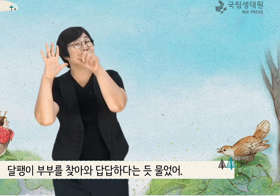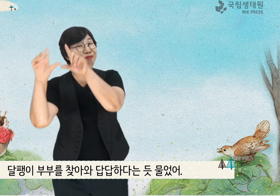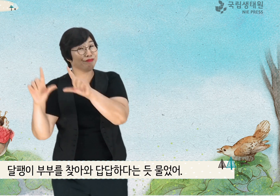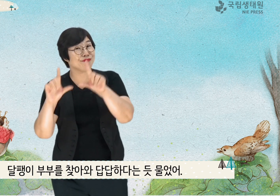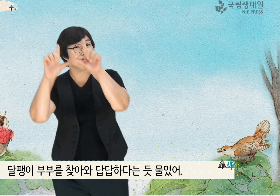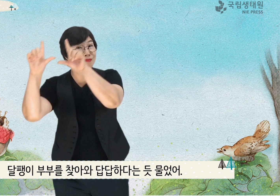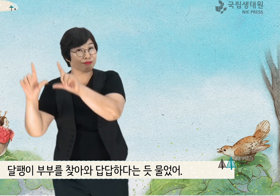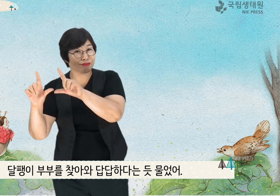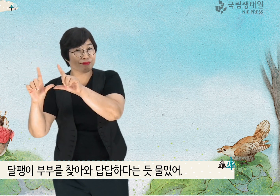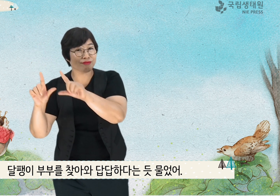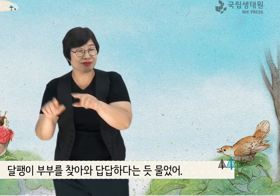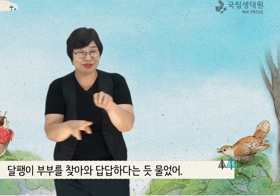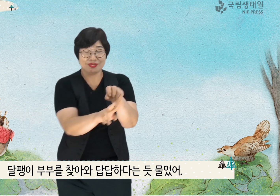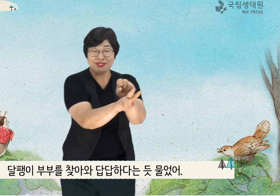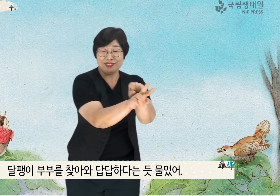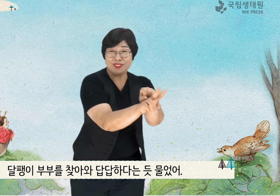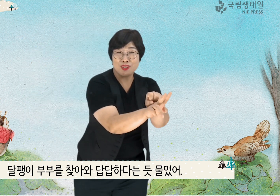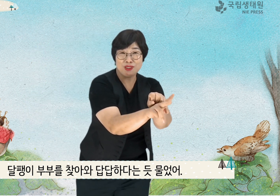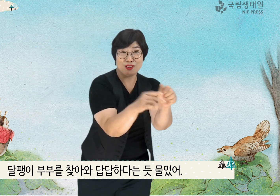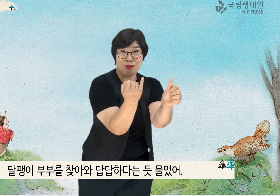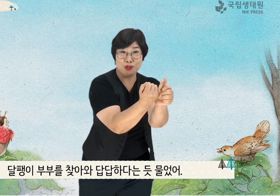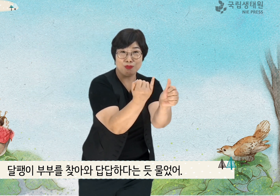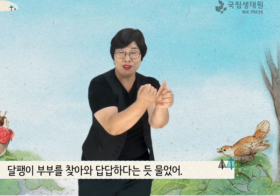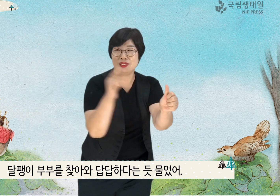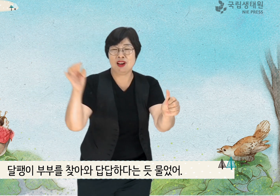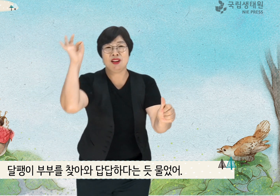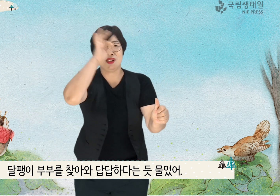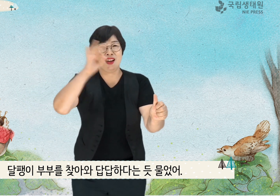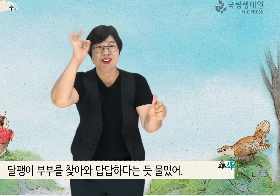찾아와 답답하다는 듯 물었어.